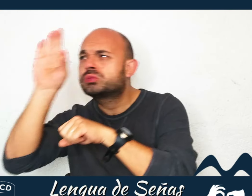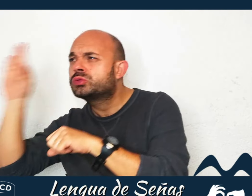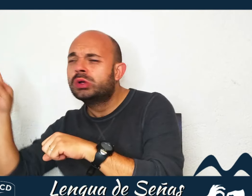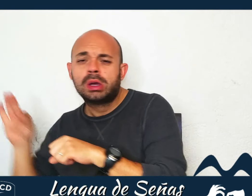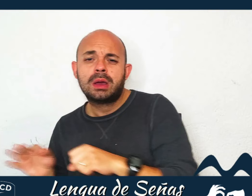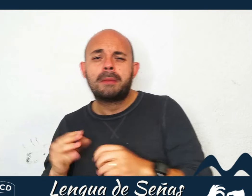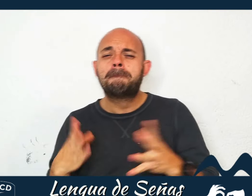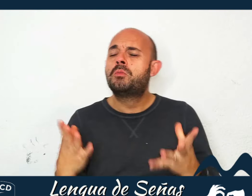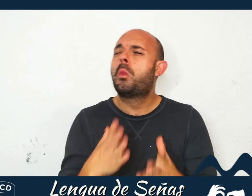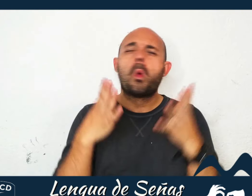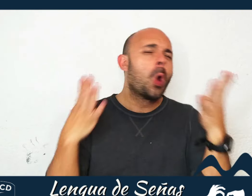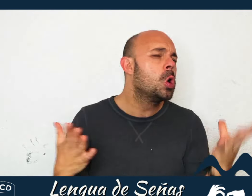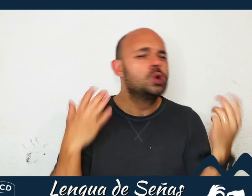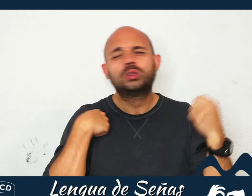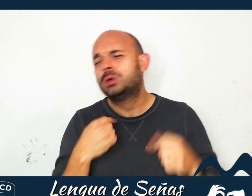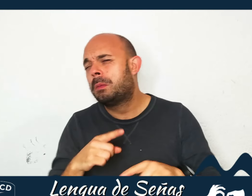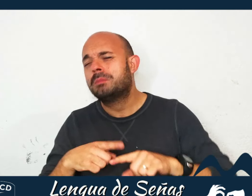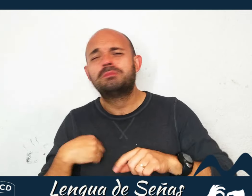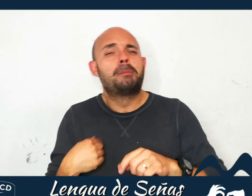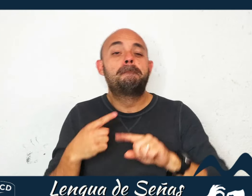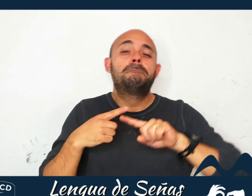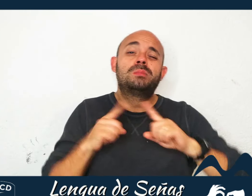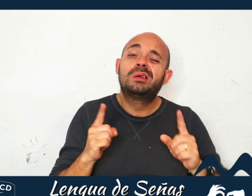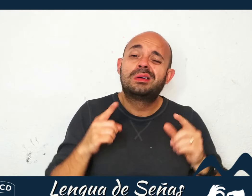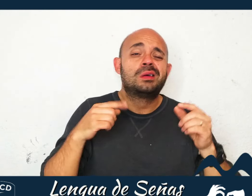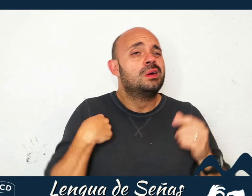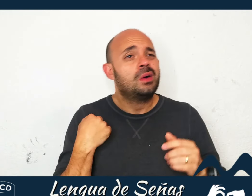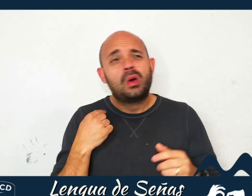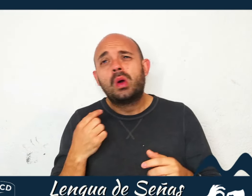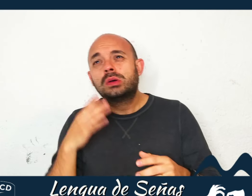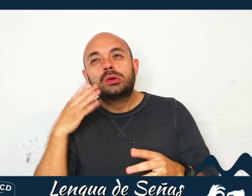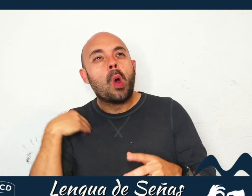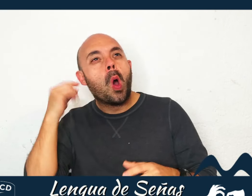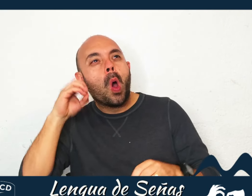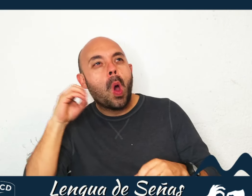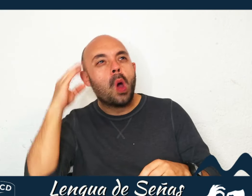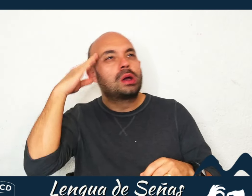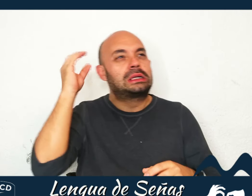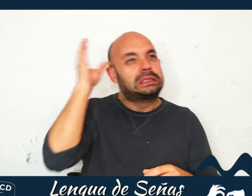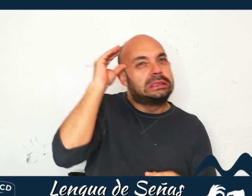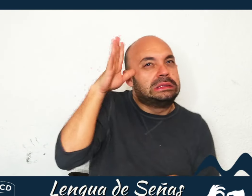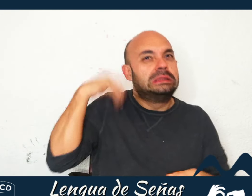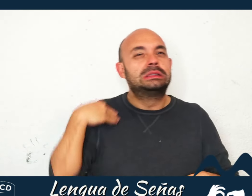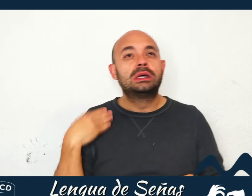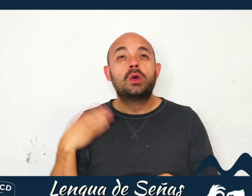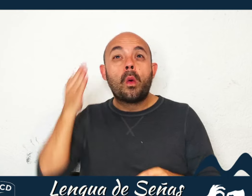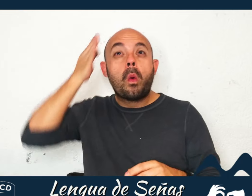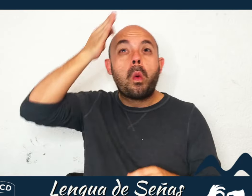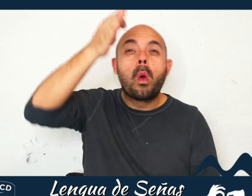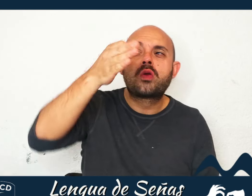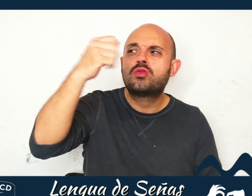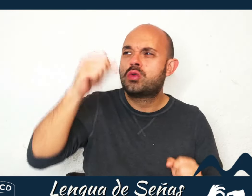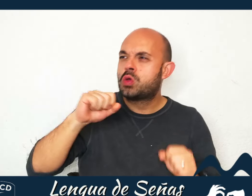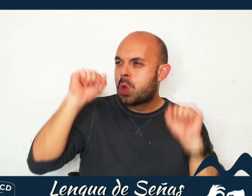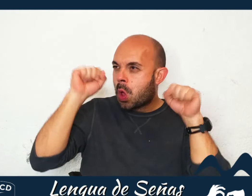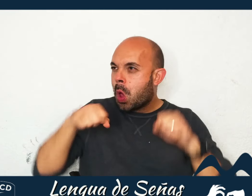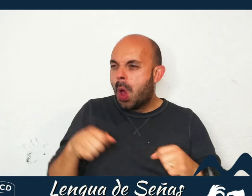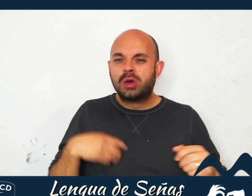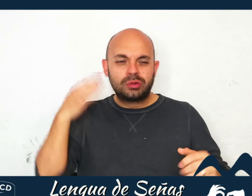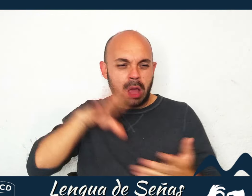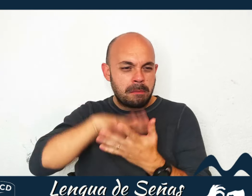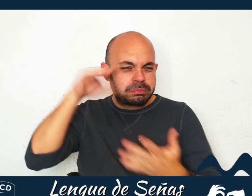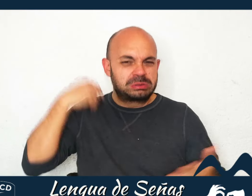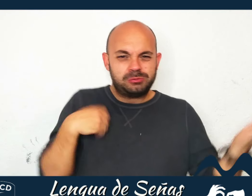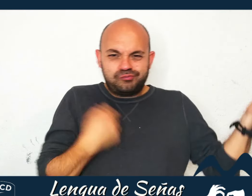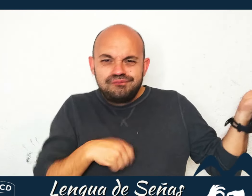personas. Tantas cosas que nosotros decimos, si es que esto, o si es que aquello, o si lo otro. Y a veces no